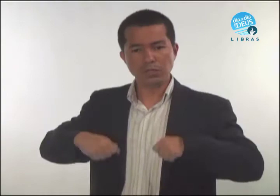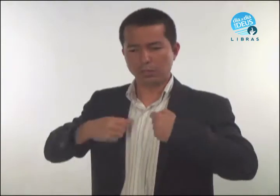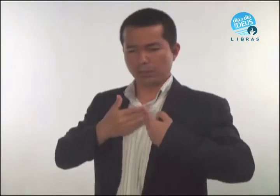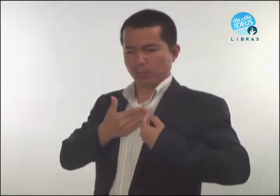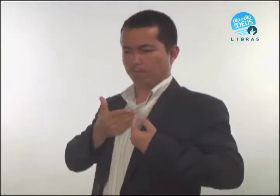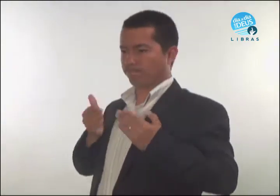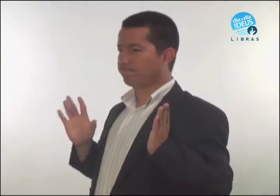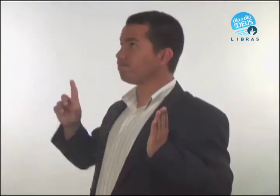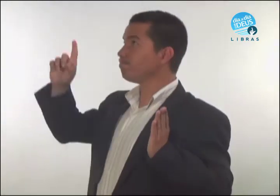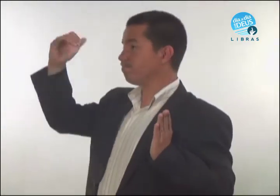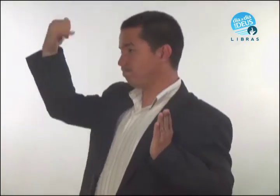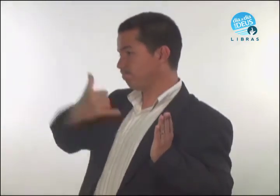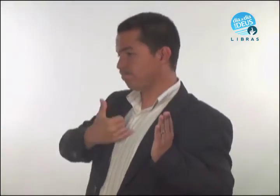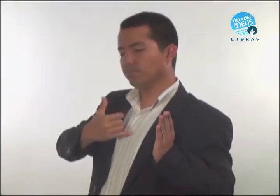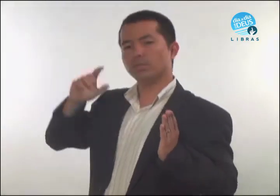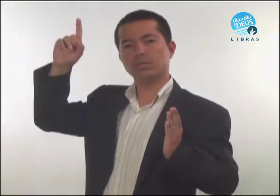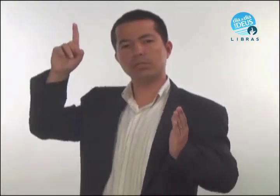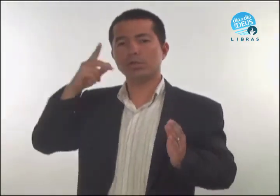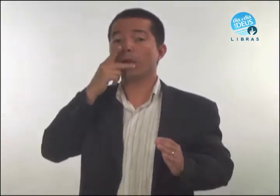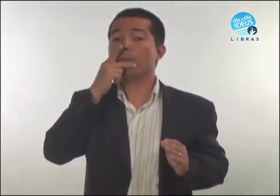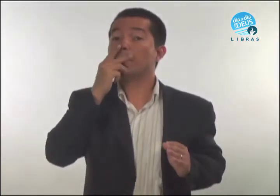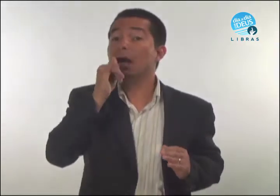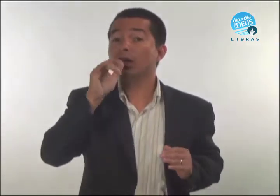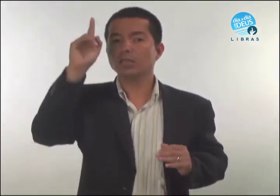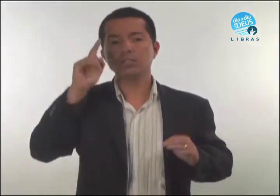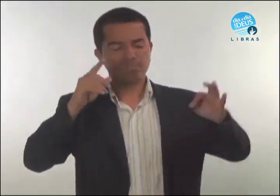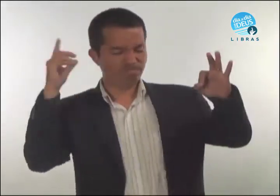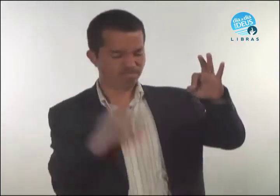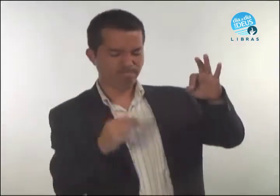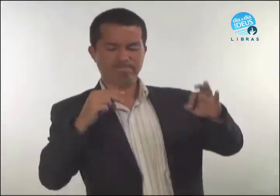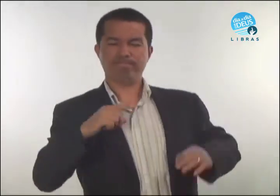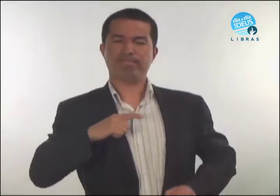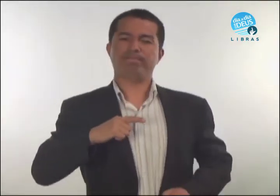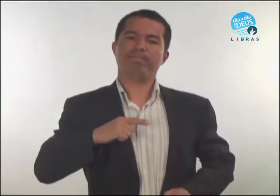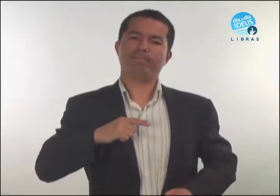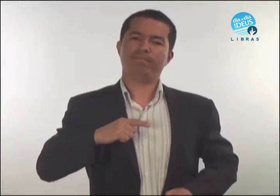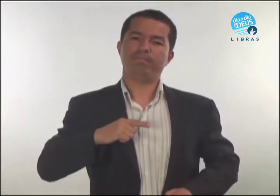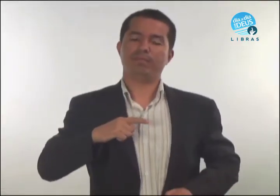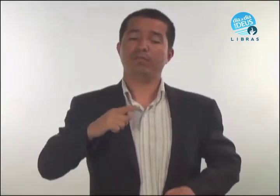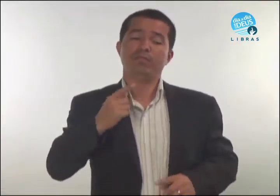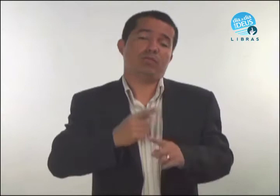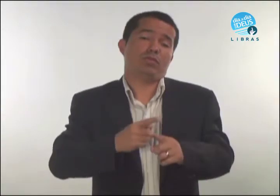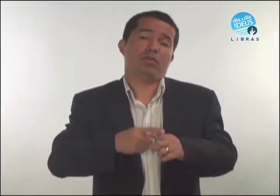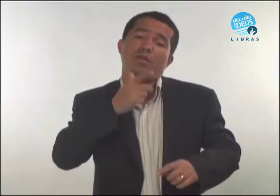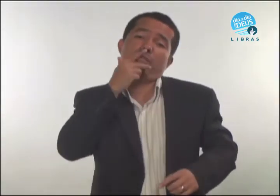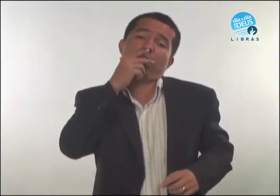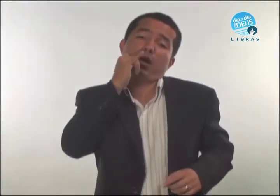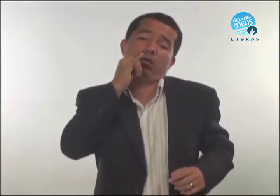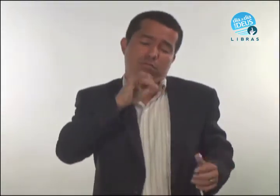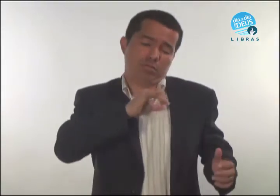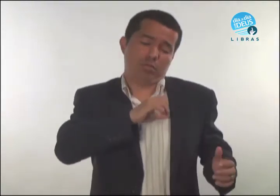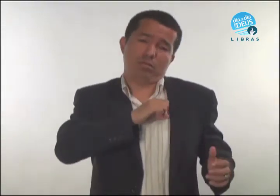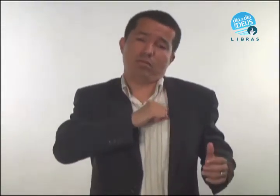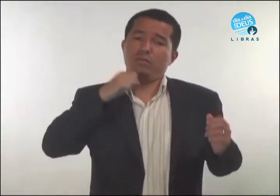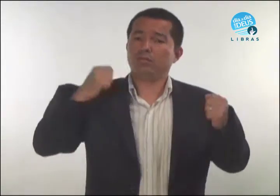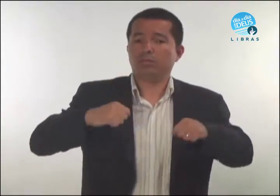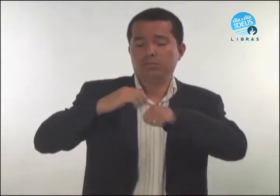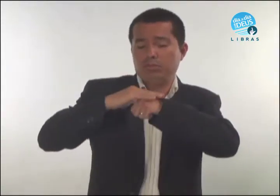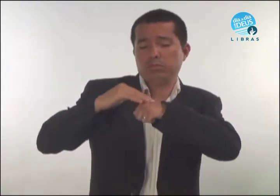respondo, Deus disciplina os seus filhos, assim como um pai que ama disciplina